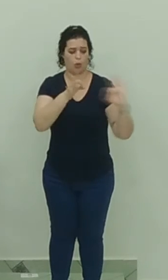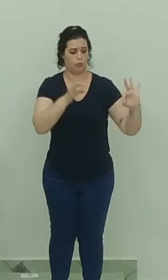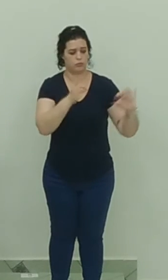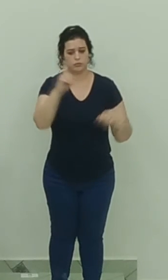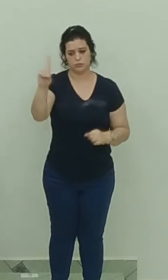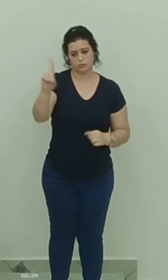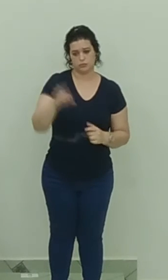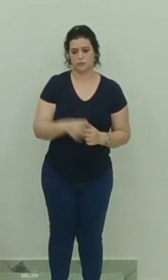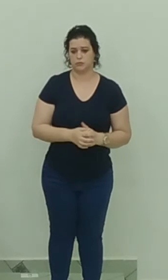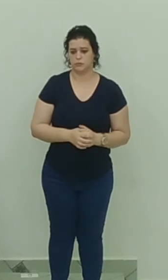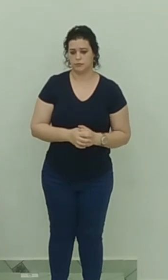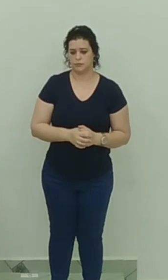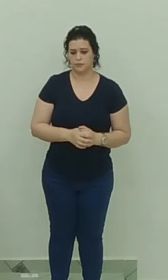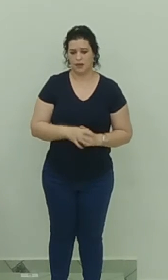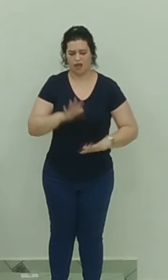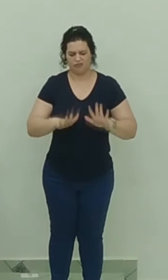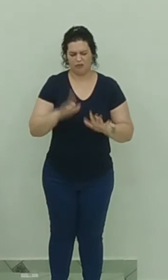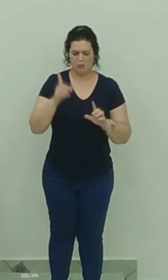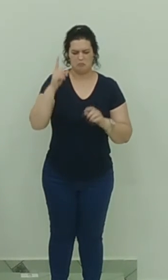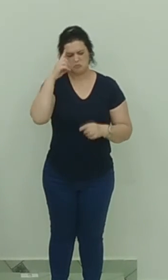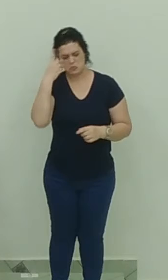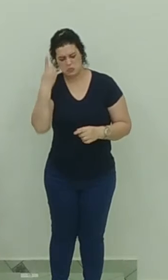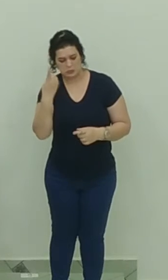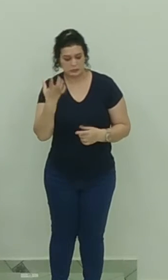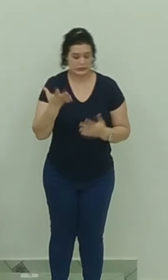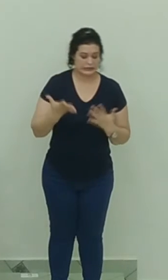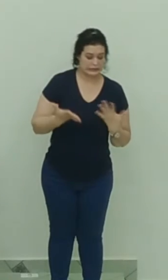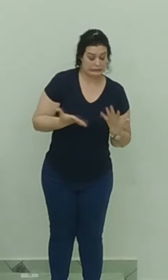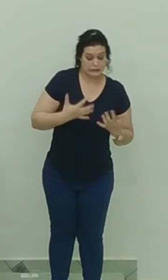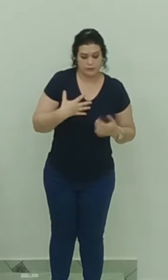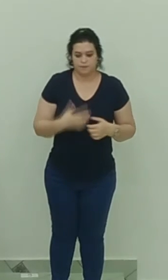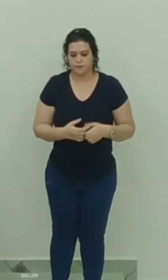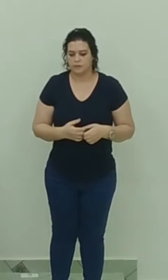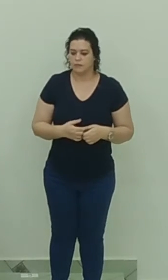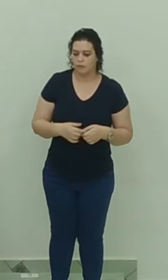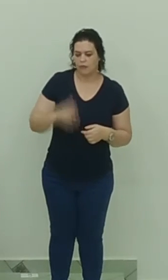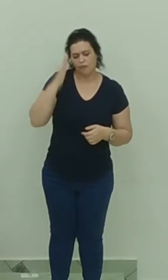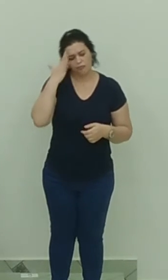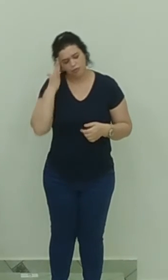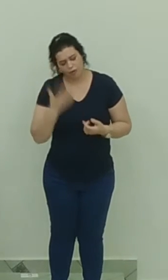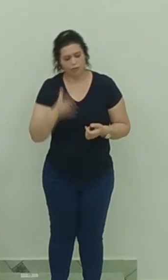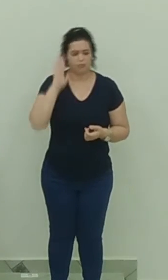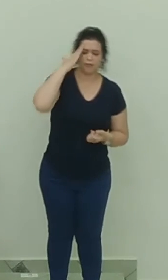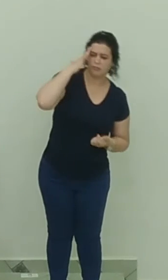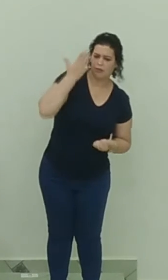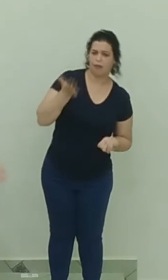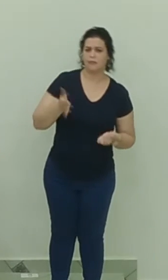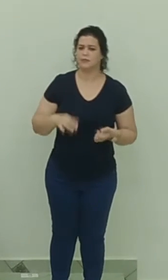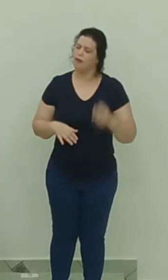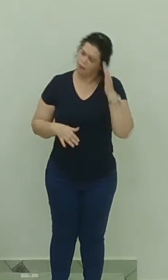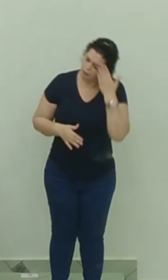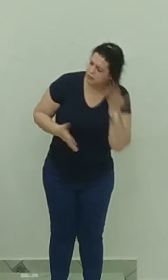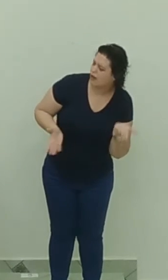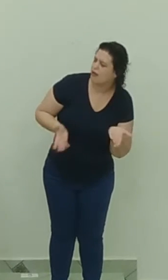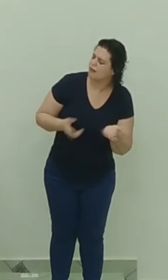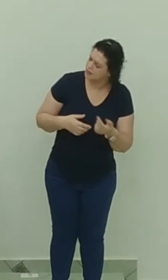A gente fica muito assim, né? Eu entendo o seu lado, eu entendo que você está